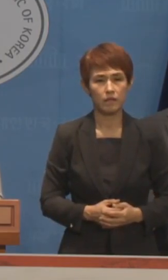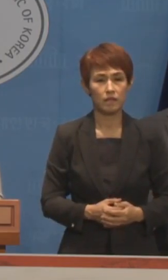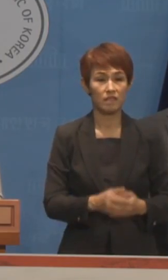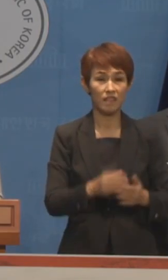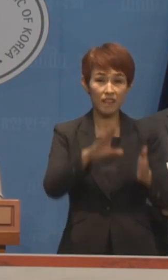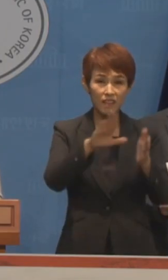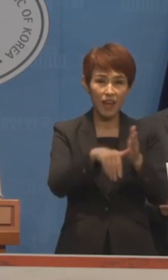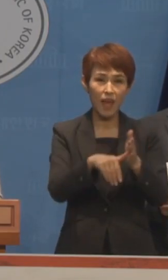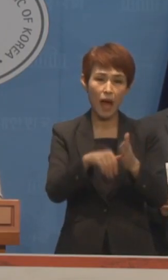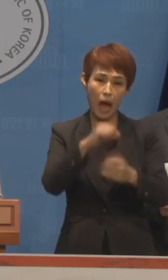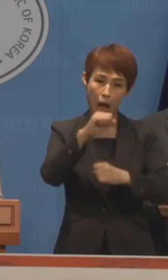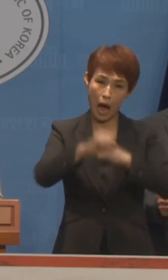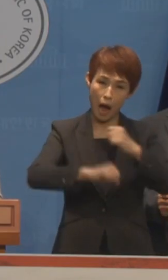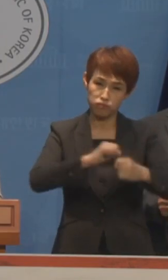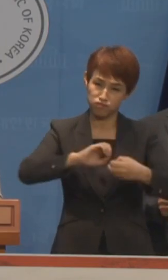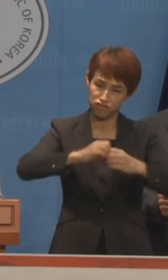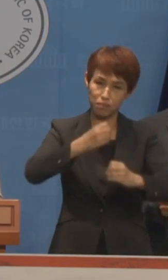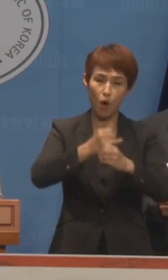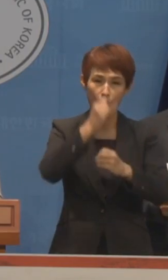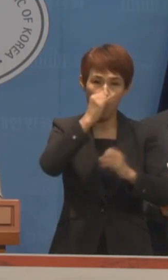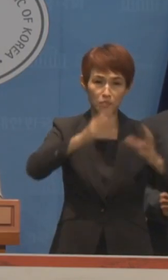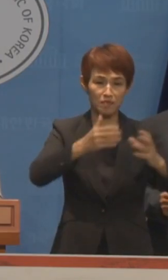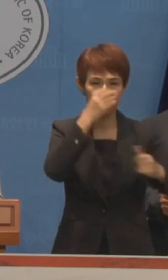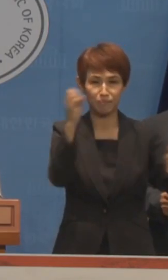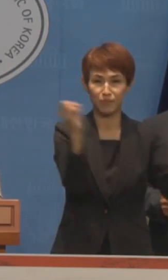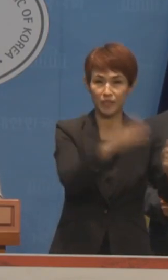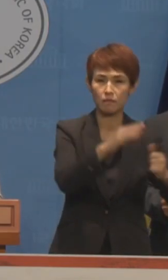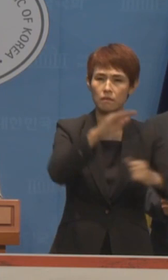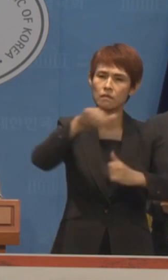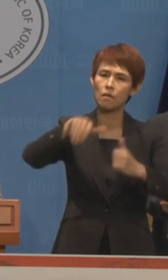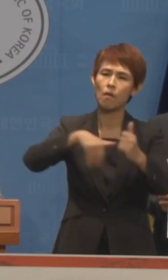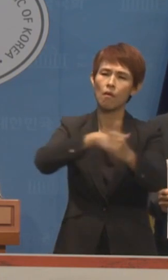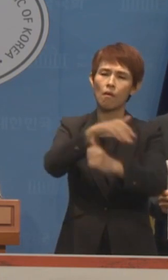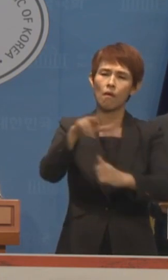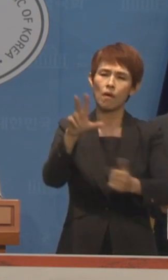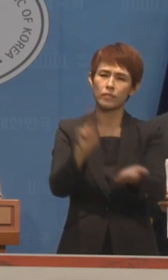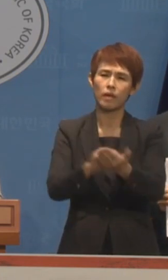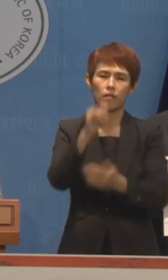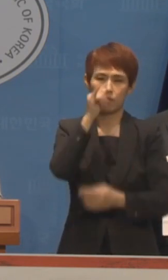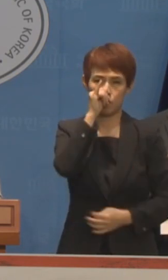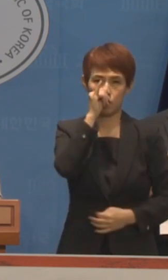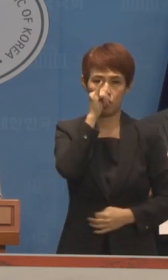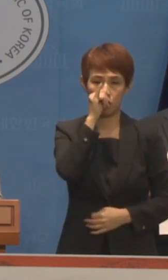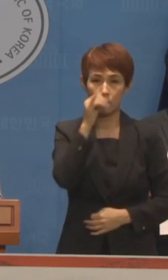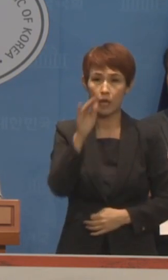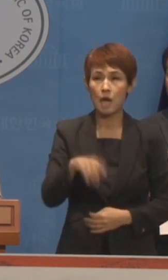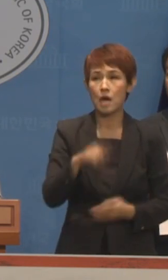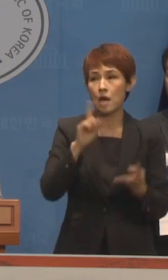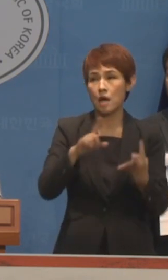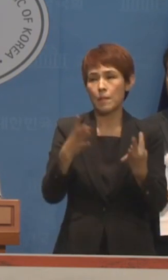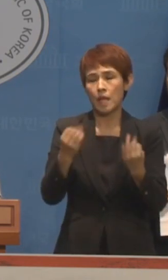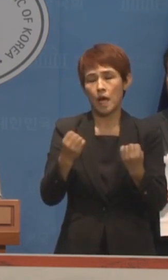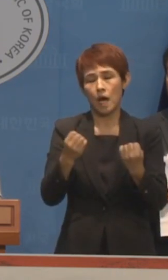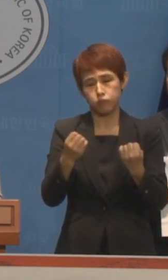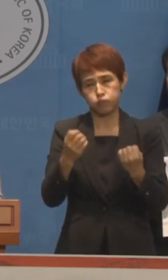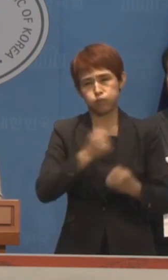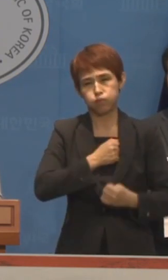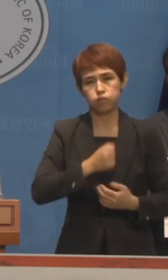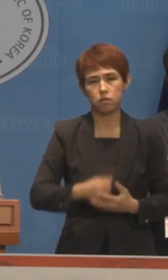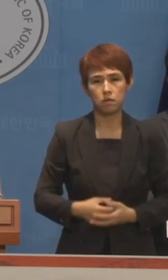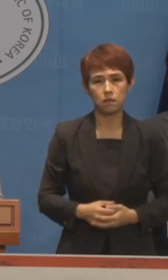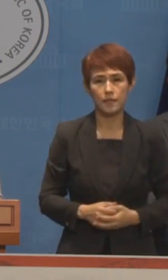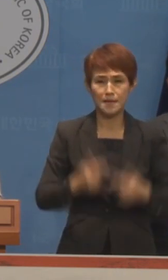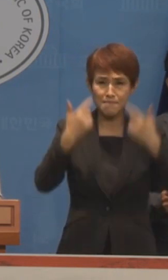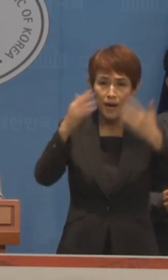무시, 안전 무시, 주민 무시의 말도 안 되는 상황들이 너무나 많지만 일일이 열거하지는 않겠습니다.